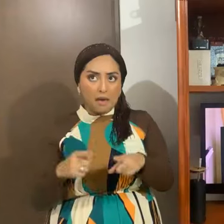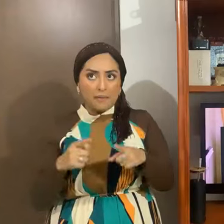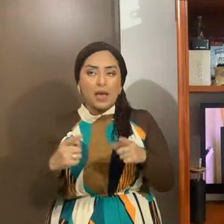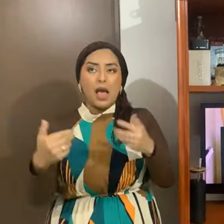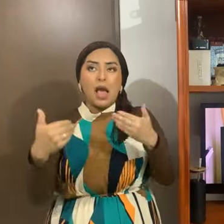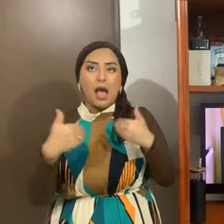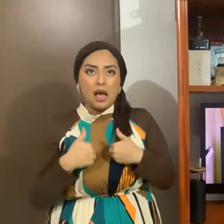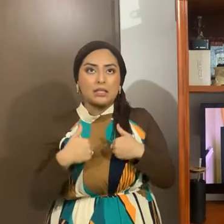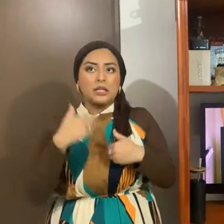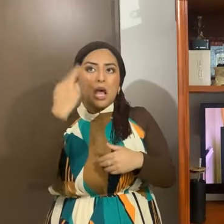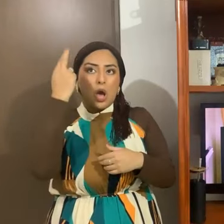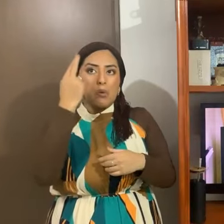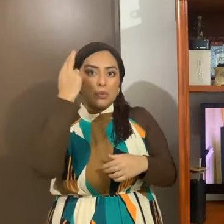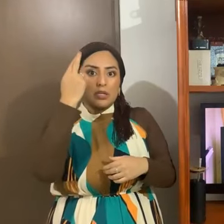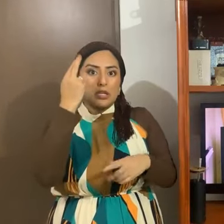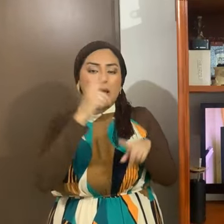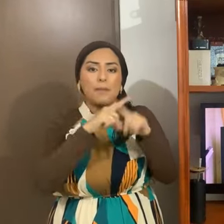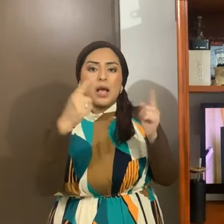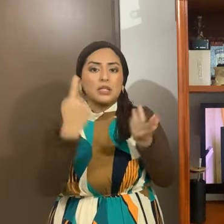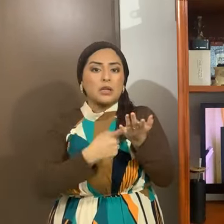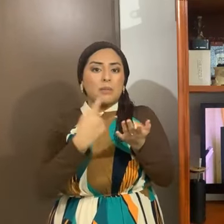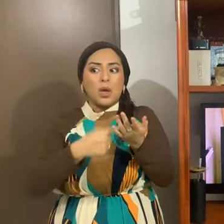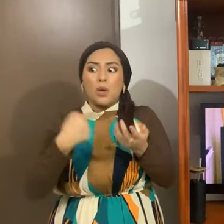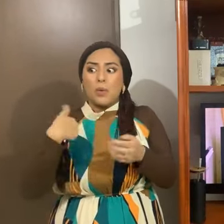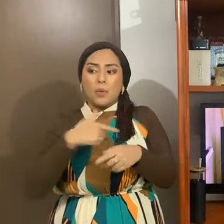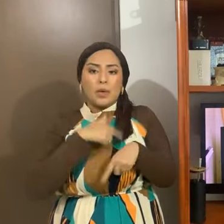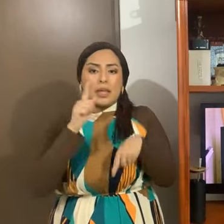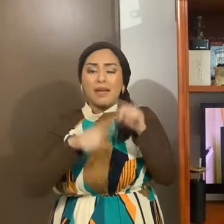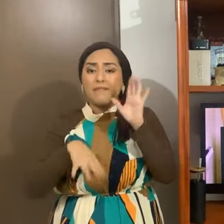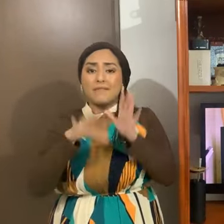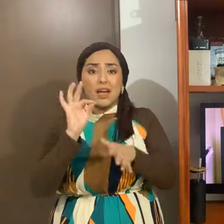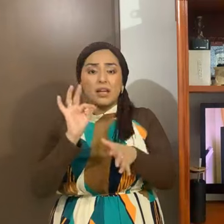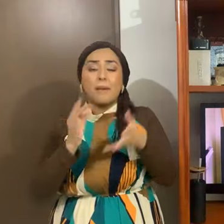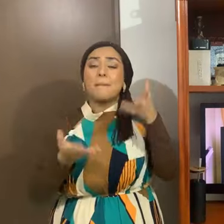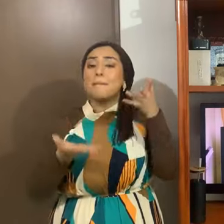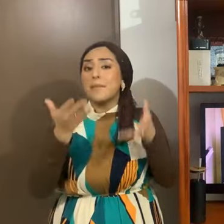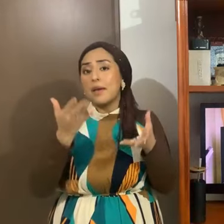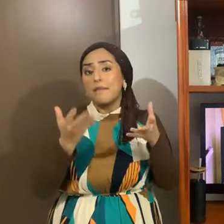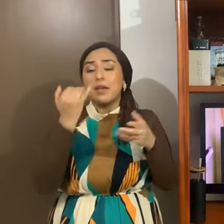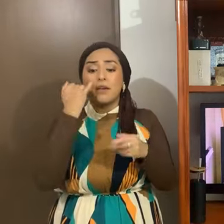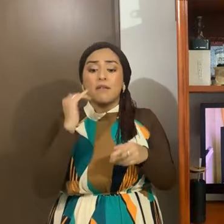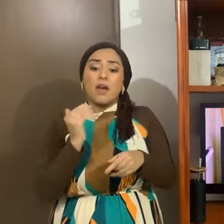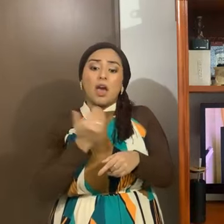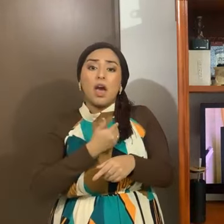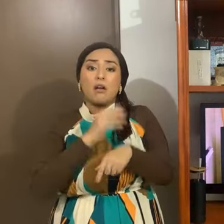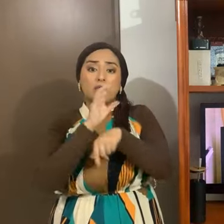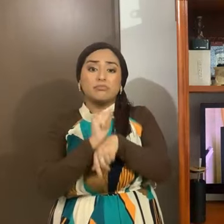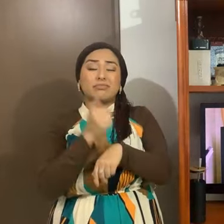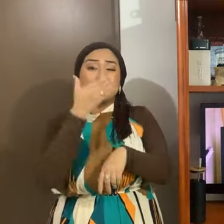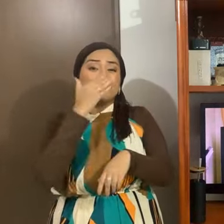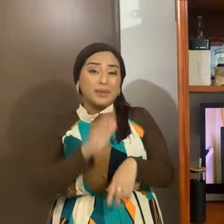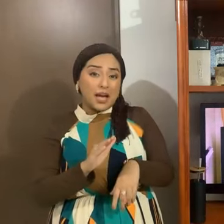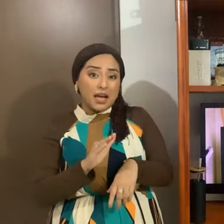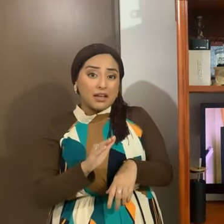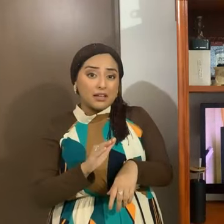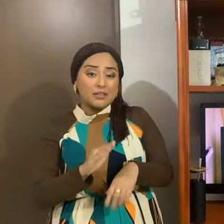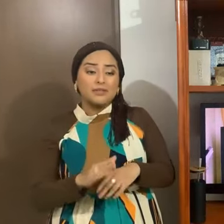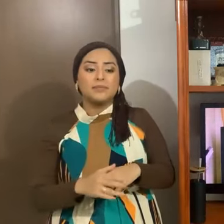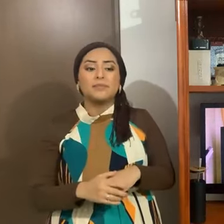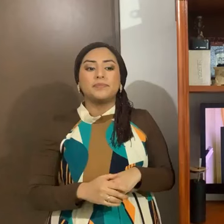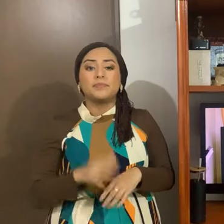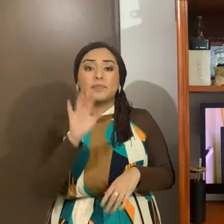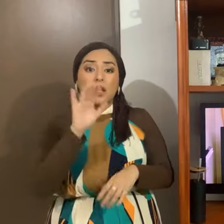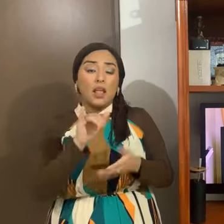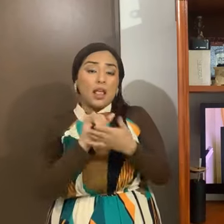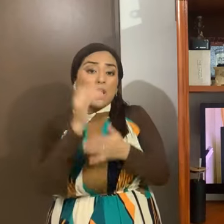una razón, pero no podemos encontrarla? Es muy probable que si nuestros hábitos son malos o inexistentes,